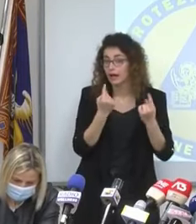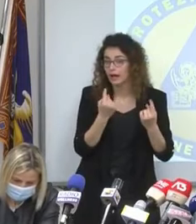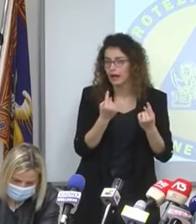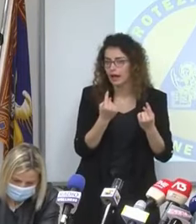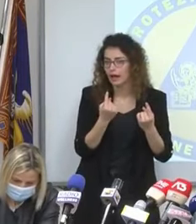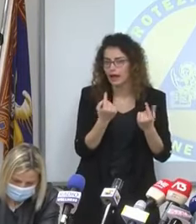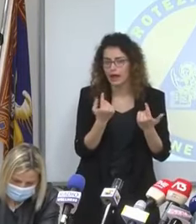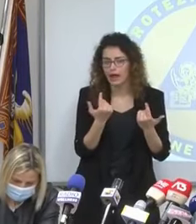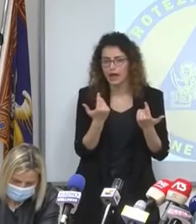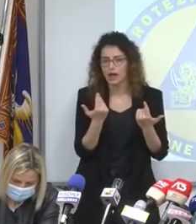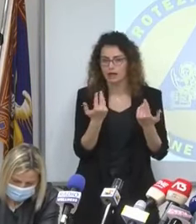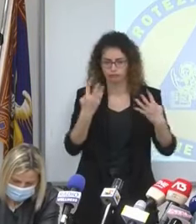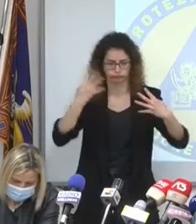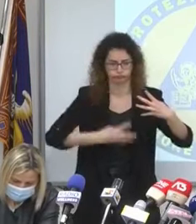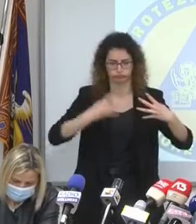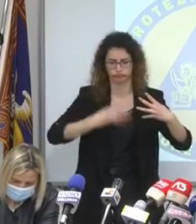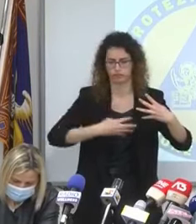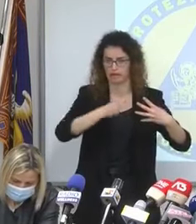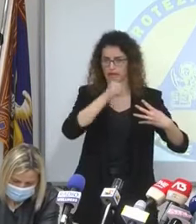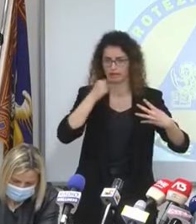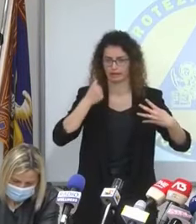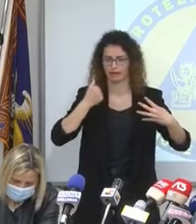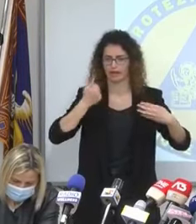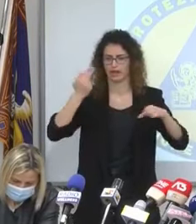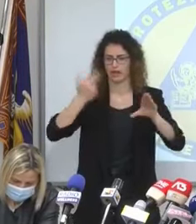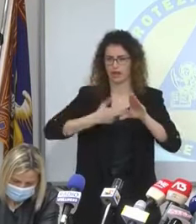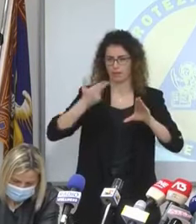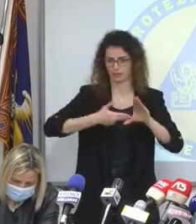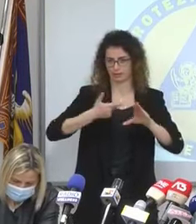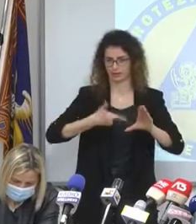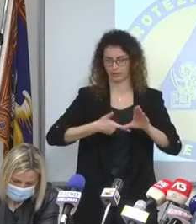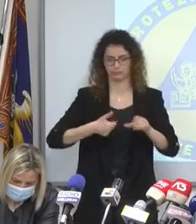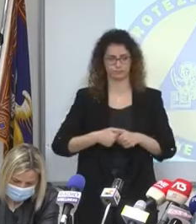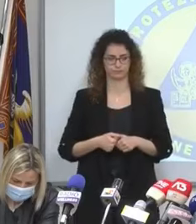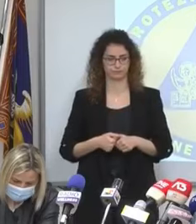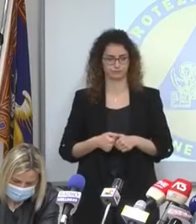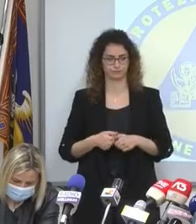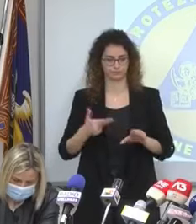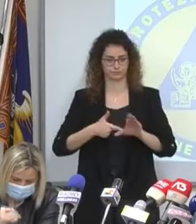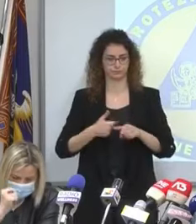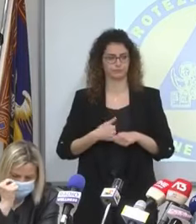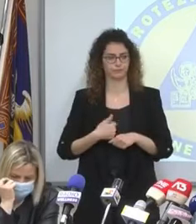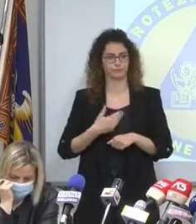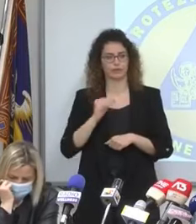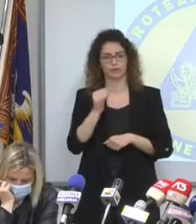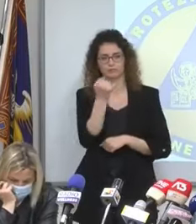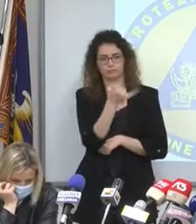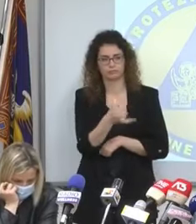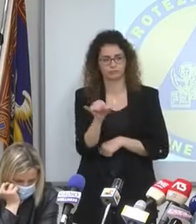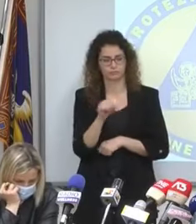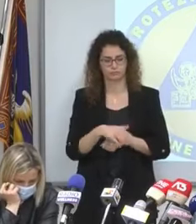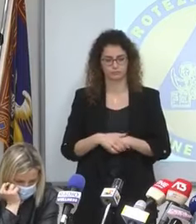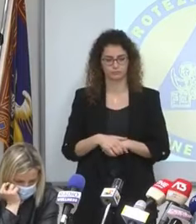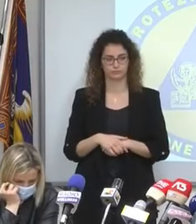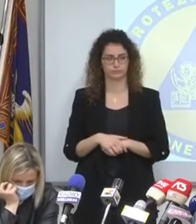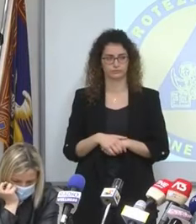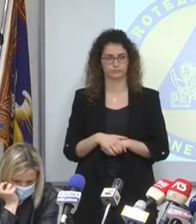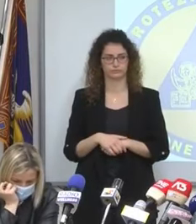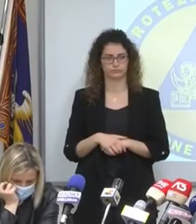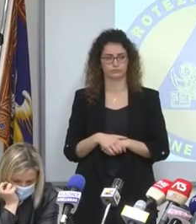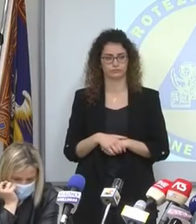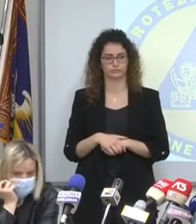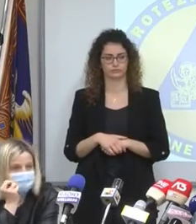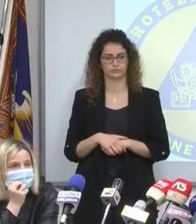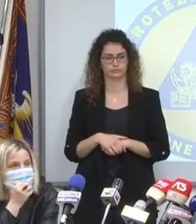macchina ha delle esigenze, ha bisogno di carburante. Le chiedo un'ultima cosa.